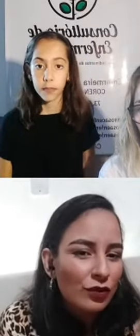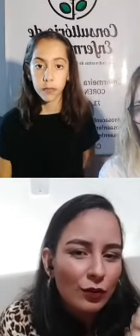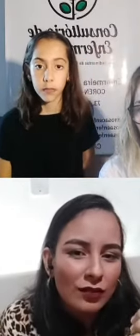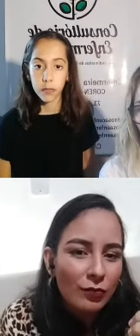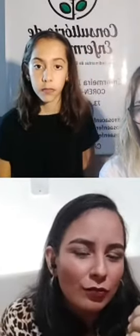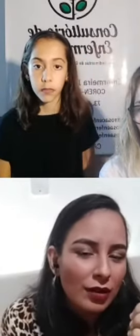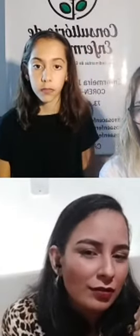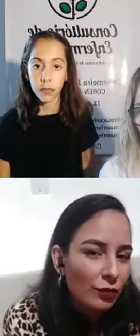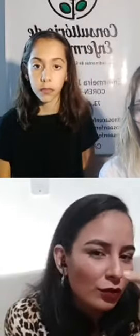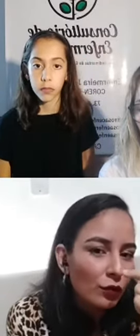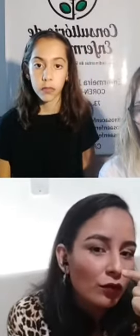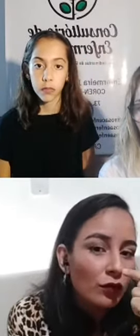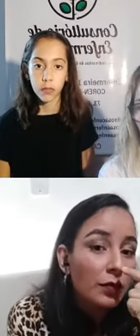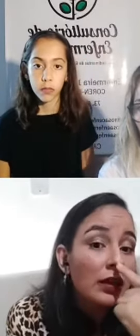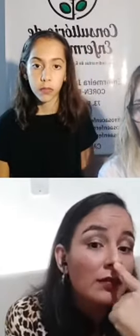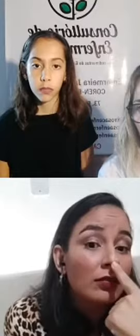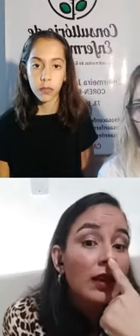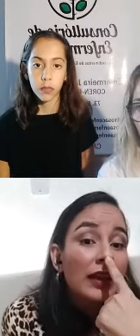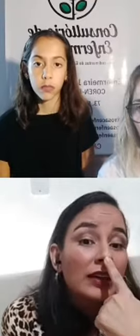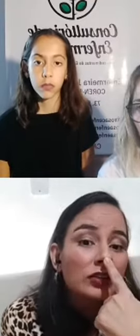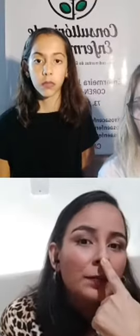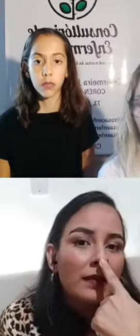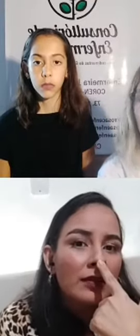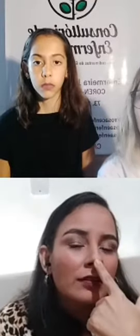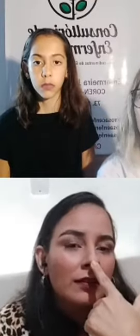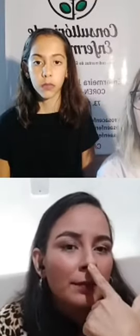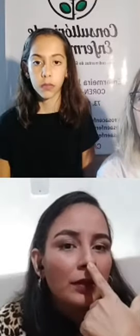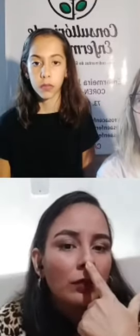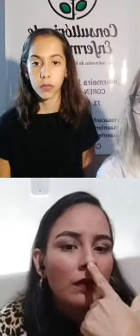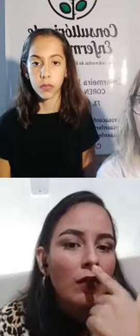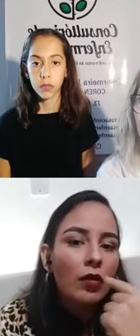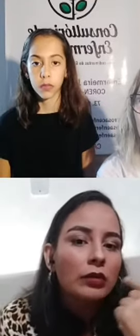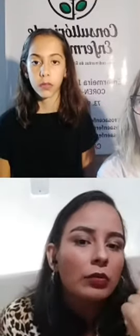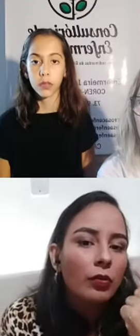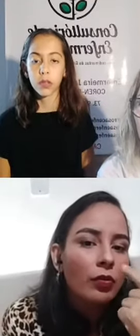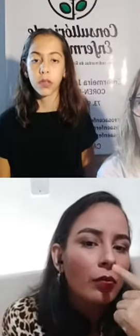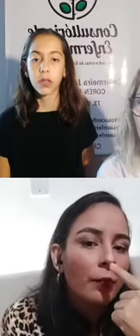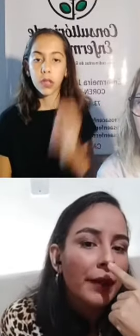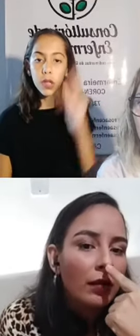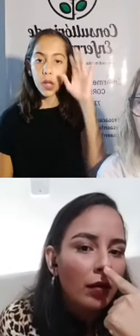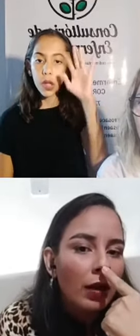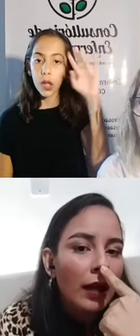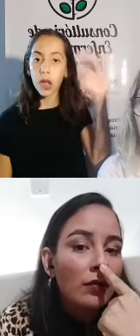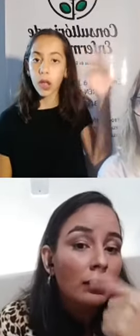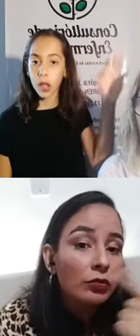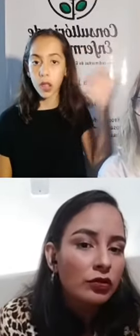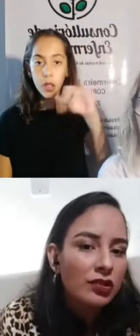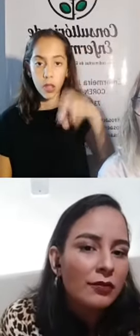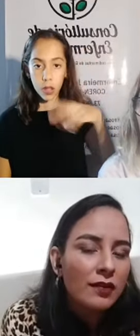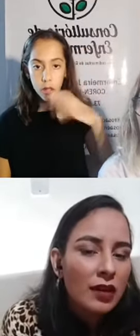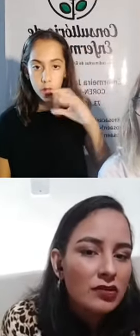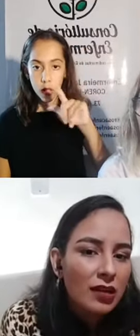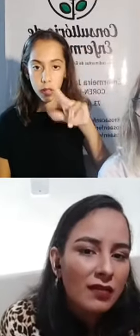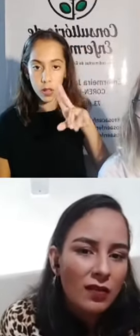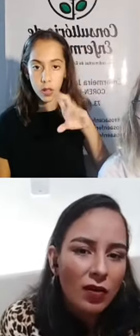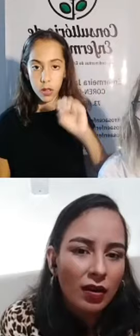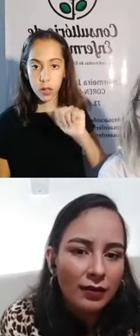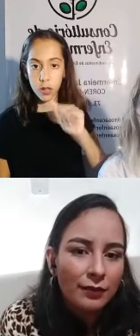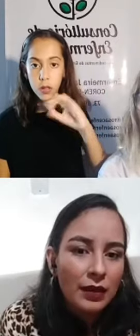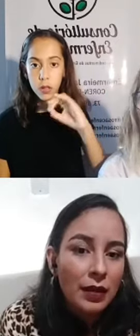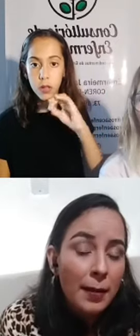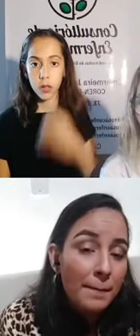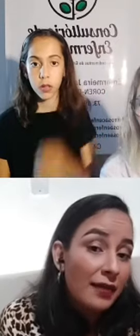um discurso sobre isso, que a gente pensa sempre em inclusão para colocar os alunos deficientes na